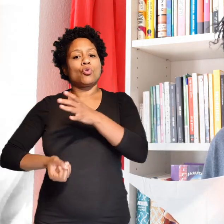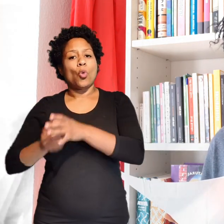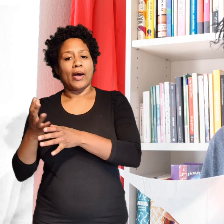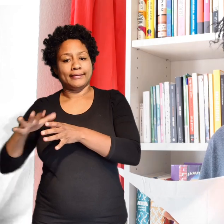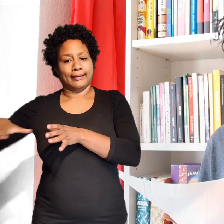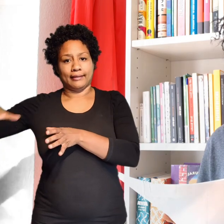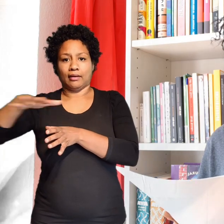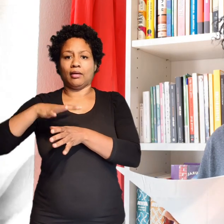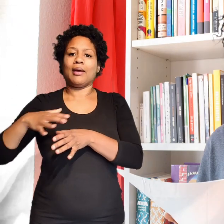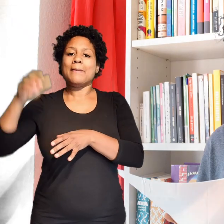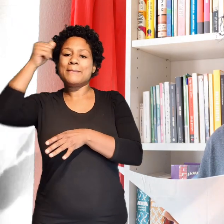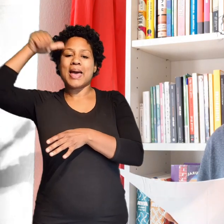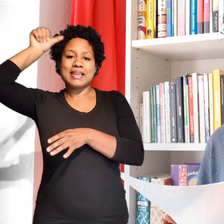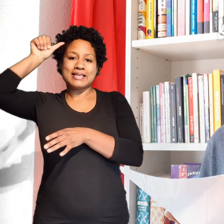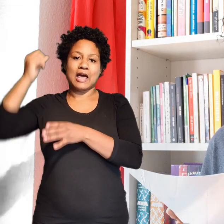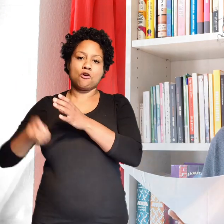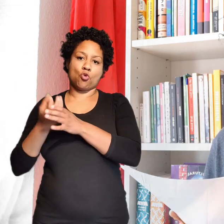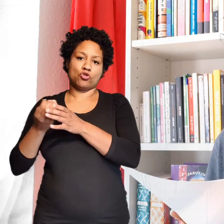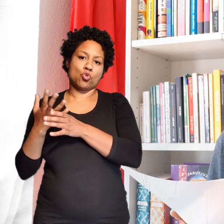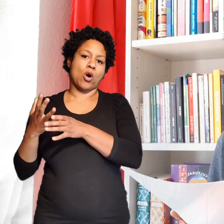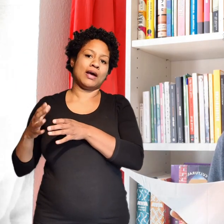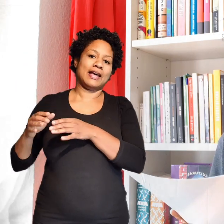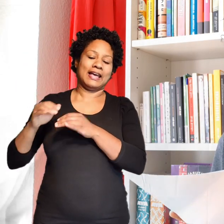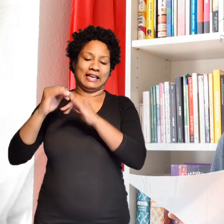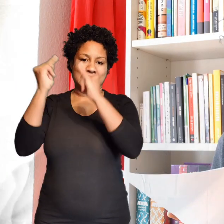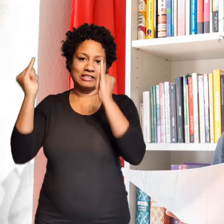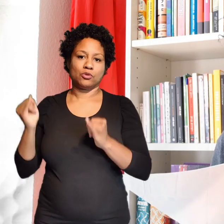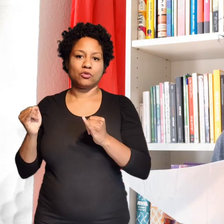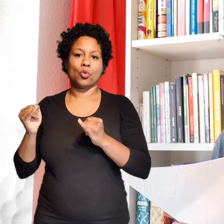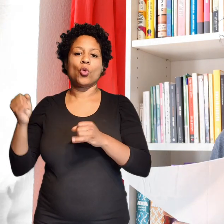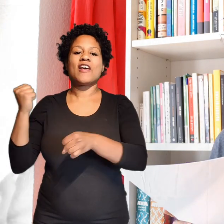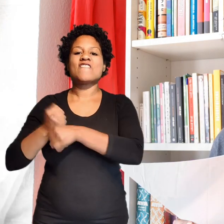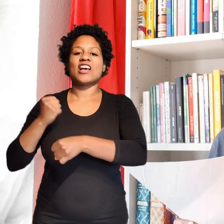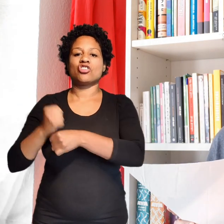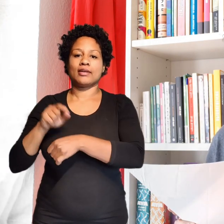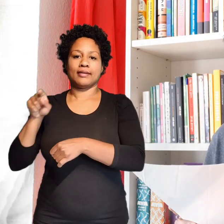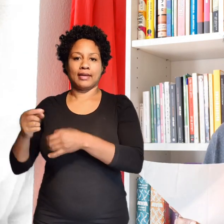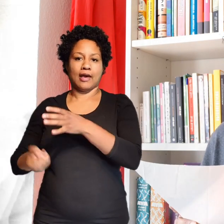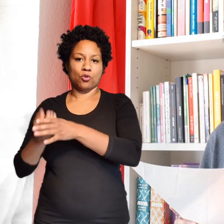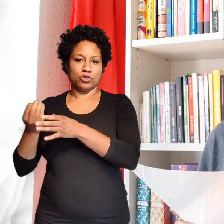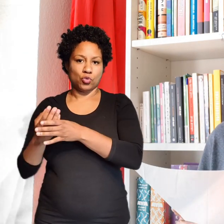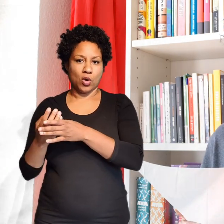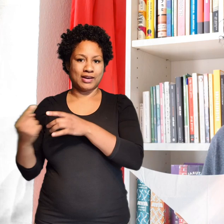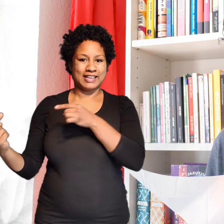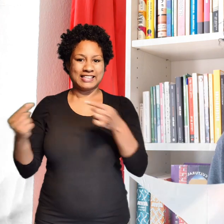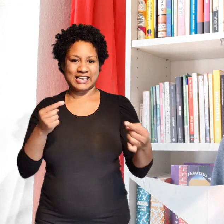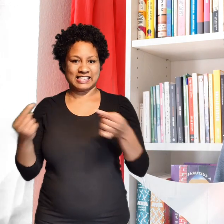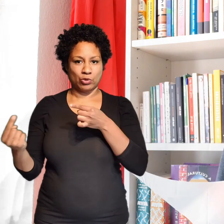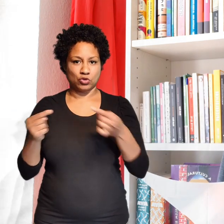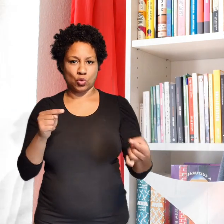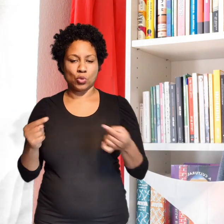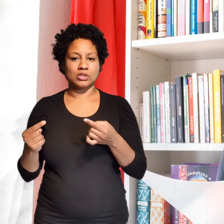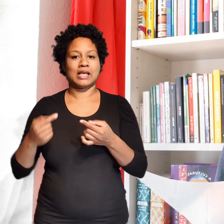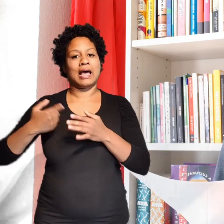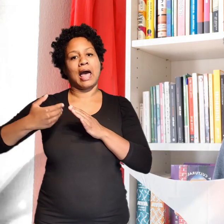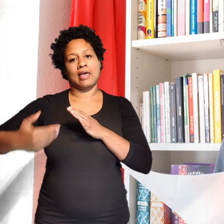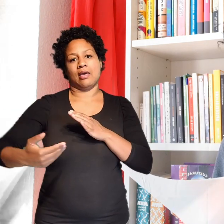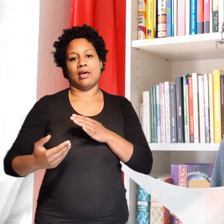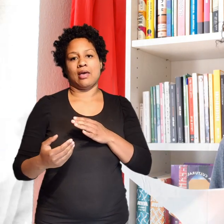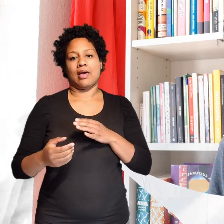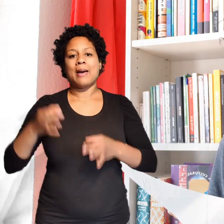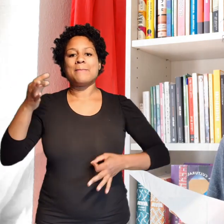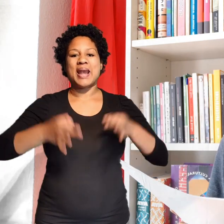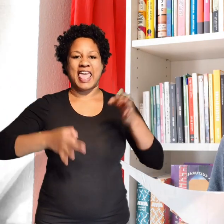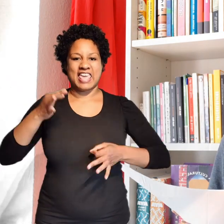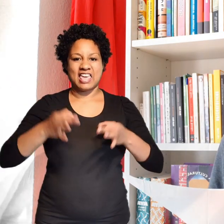Kulturinstitution Werkstatt der Kulturen eine Diskussionsreihe namens Playing in the Dark. Die